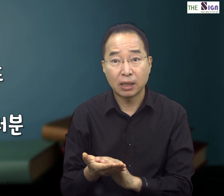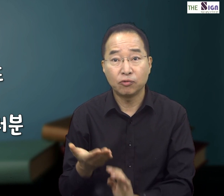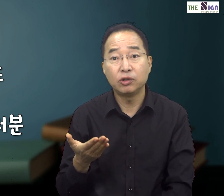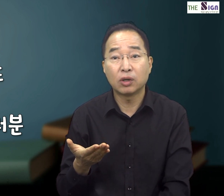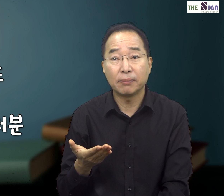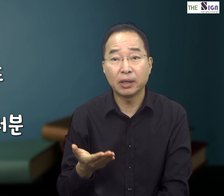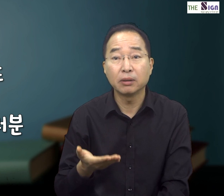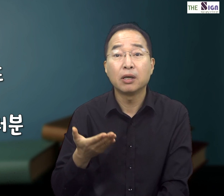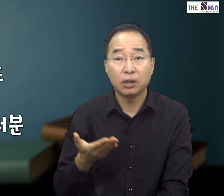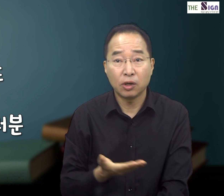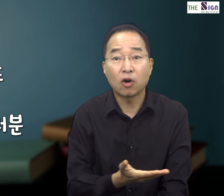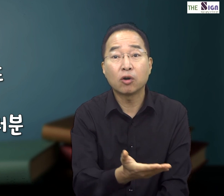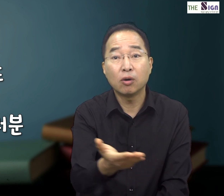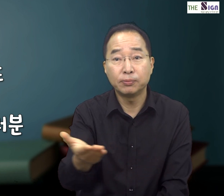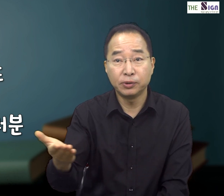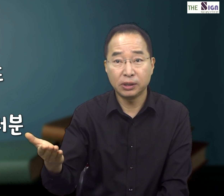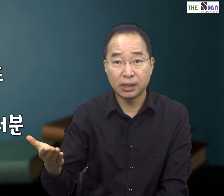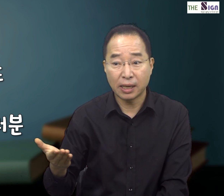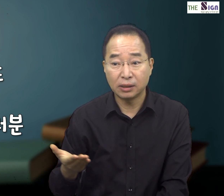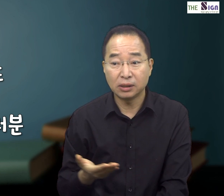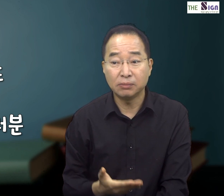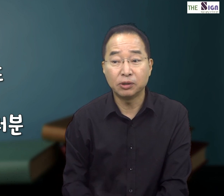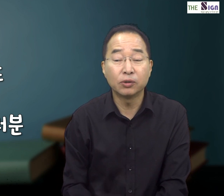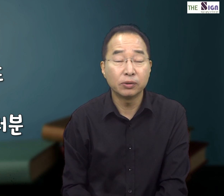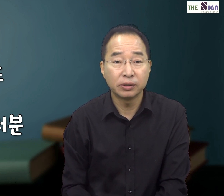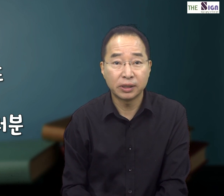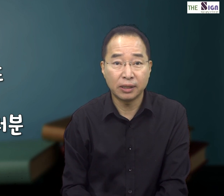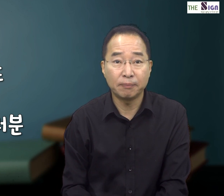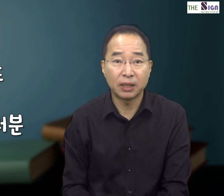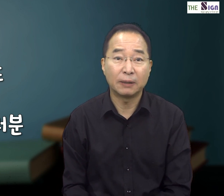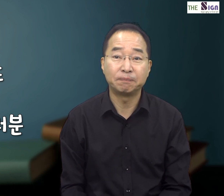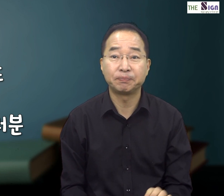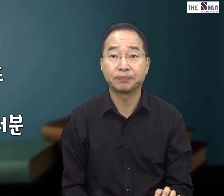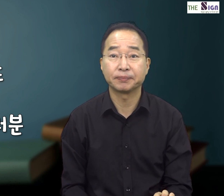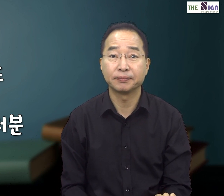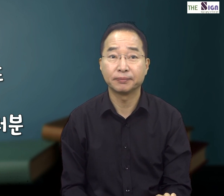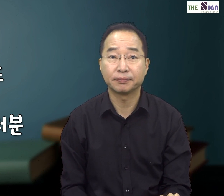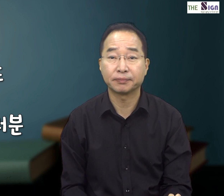위로 가면 여러분이라는 의미로 쓰게 됩니다.